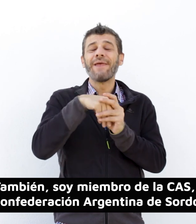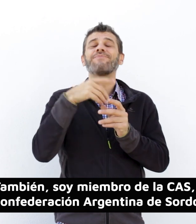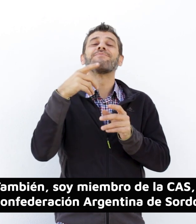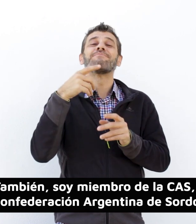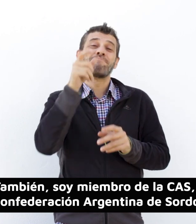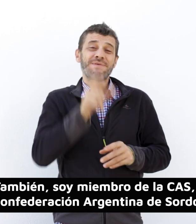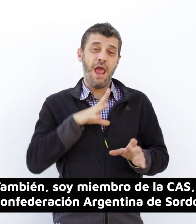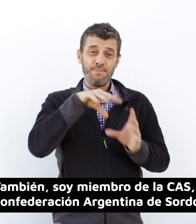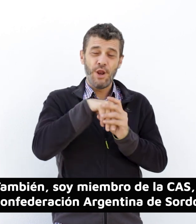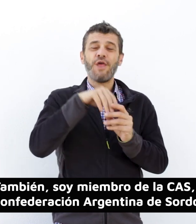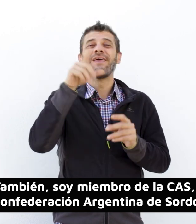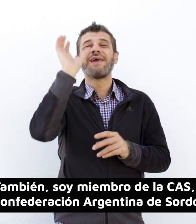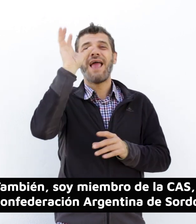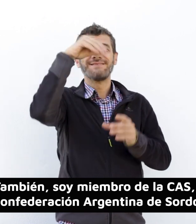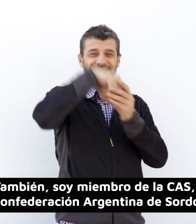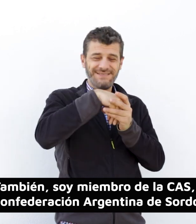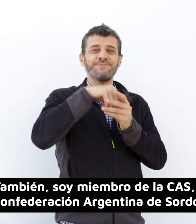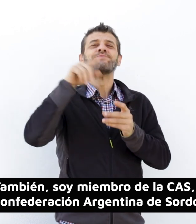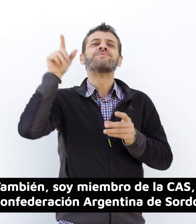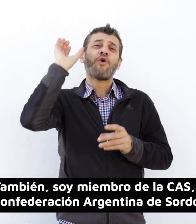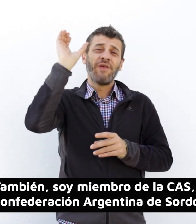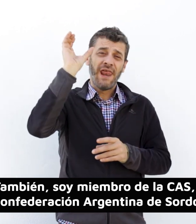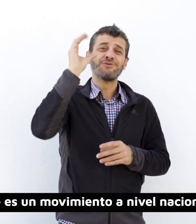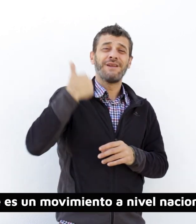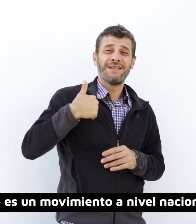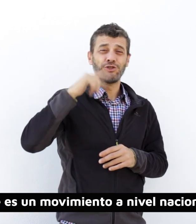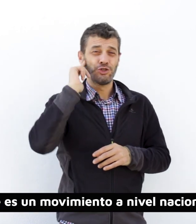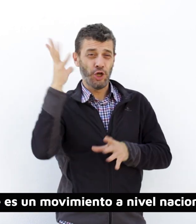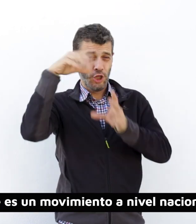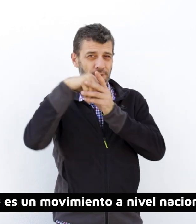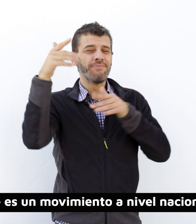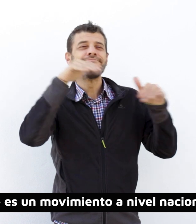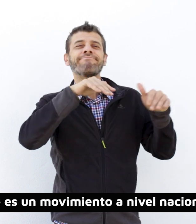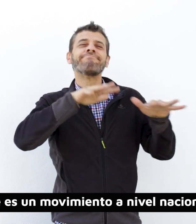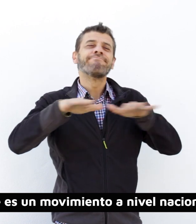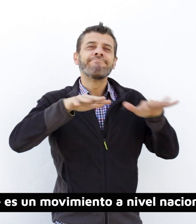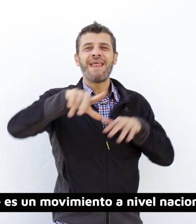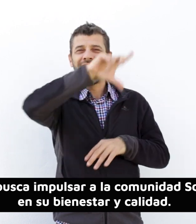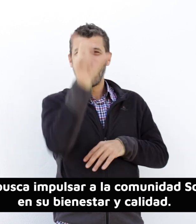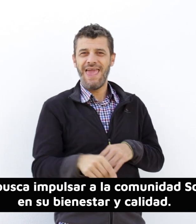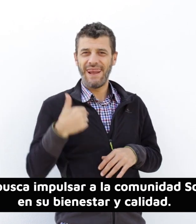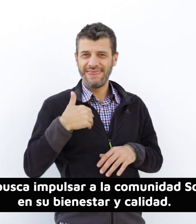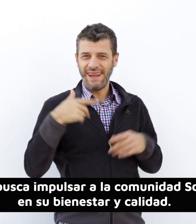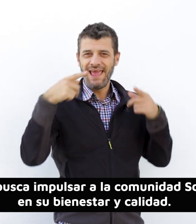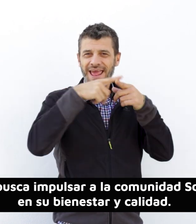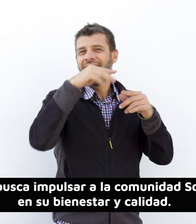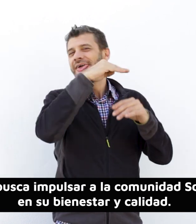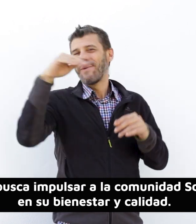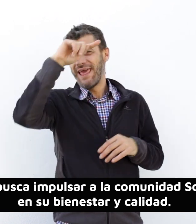miembro de la CAS, de la Confederación Argentina de Sordos, que es un movimiento a nivel nacional que busca impulsar a la comunidad